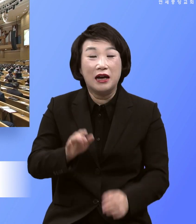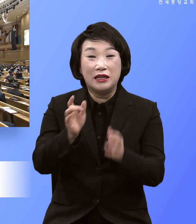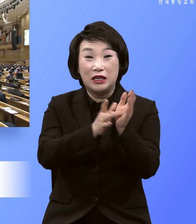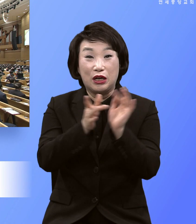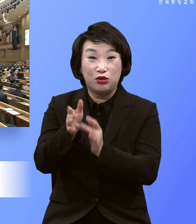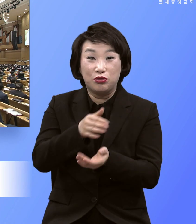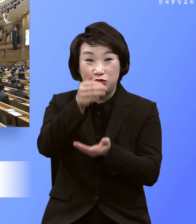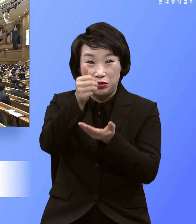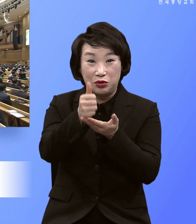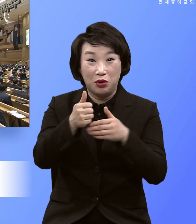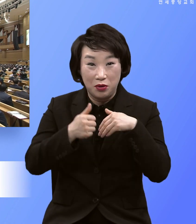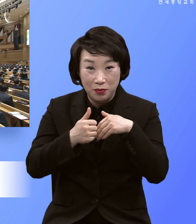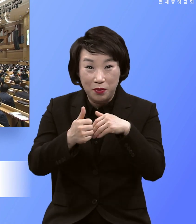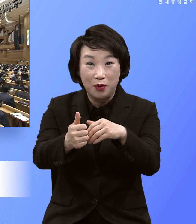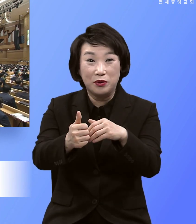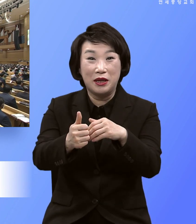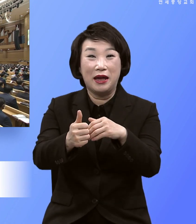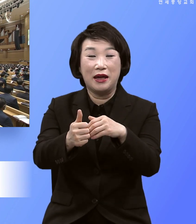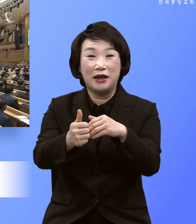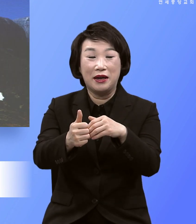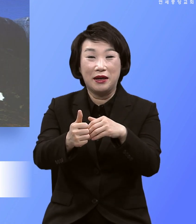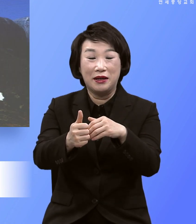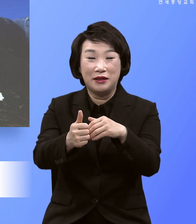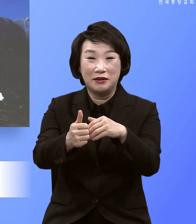예수 그리스도를 통하여